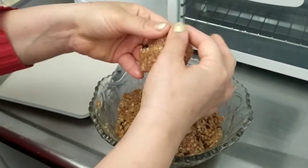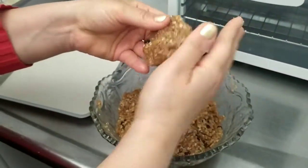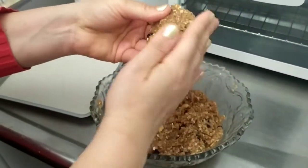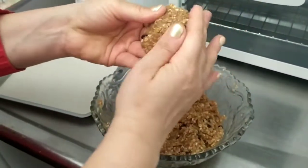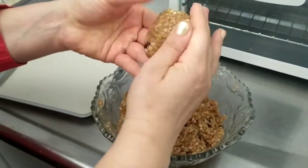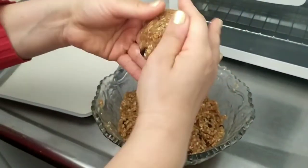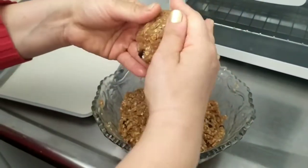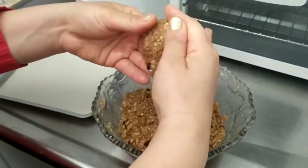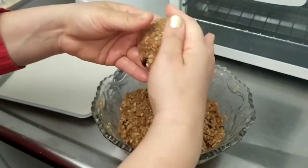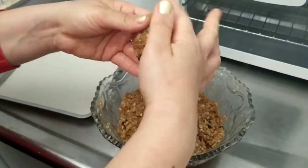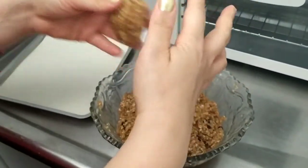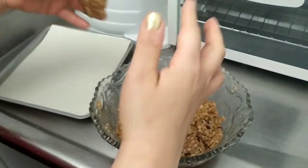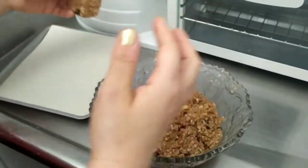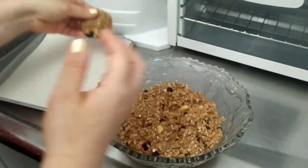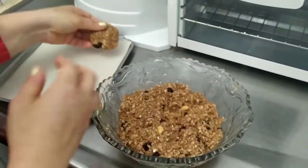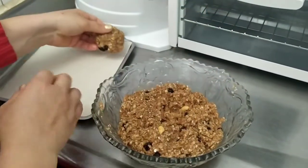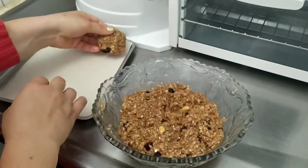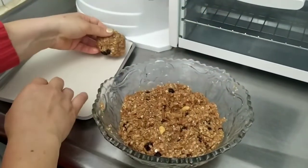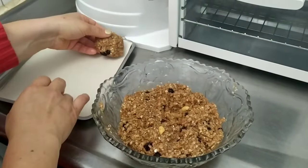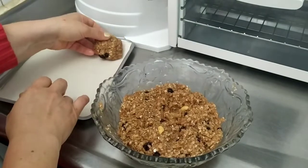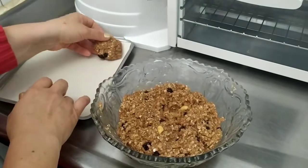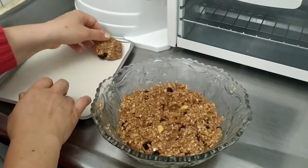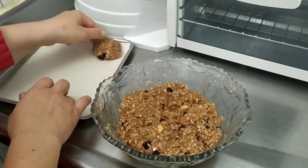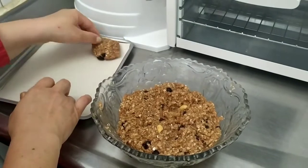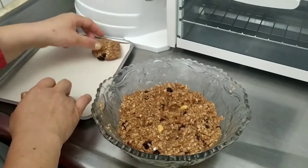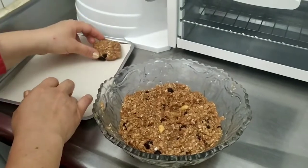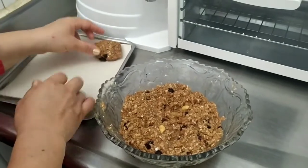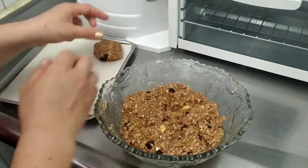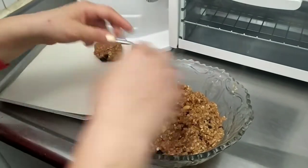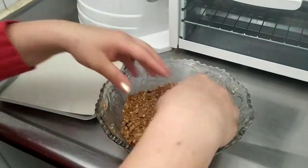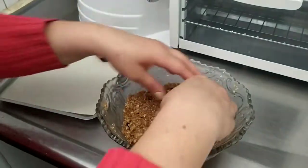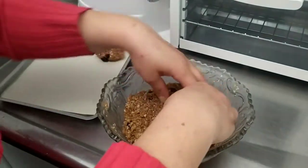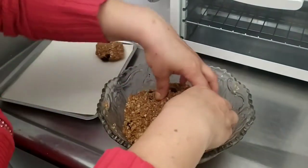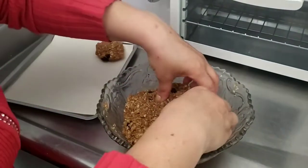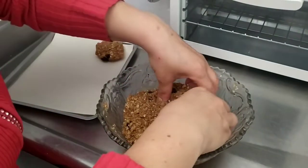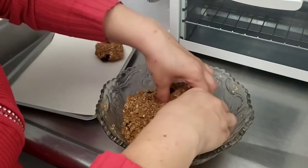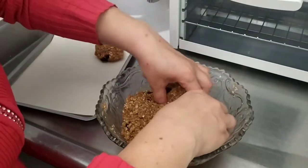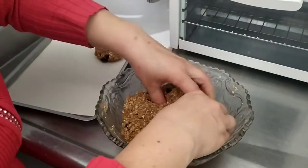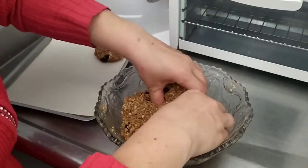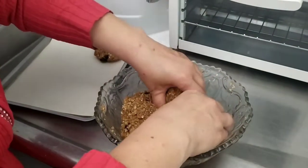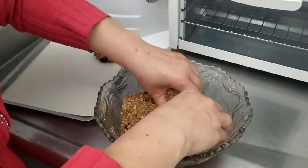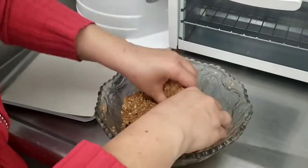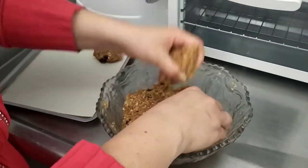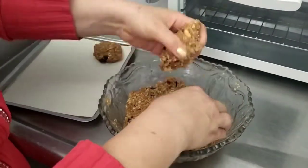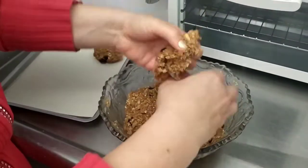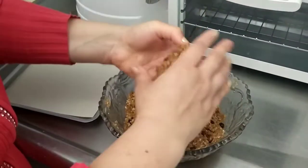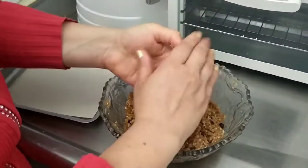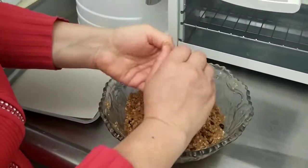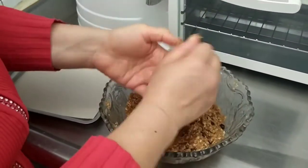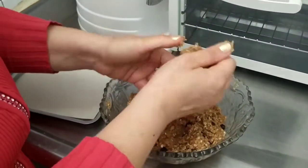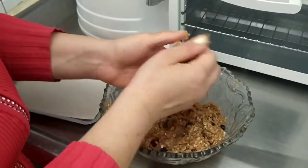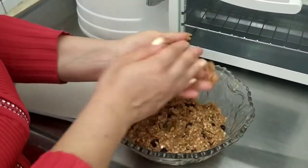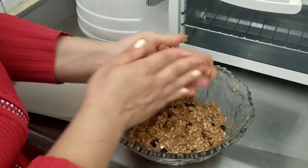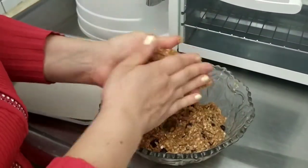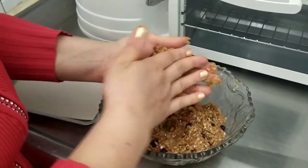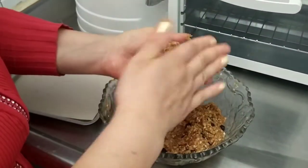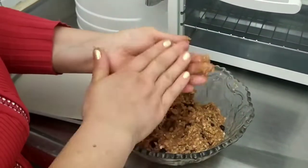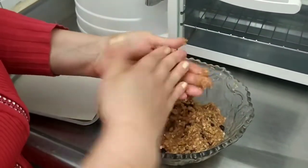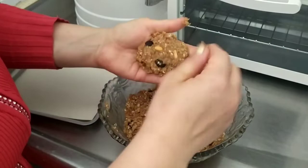con la masa y las vamos colocando en la bandejita con papel por debajo